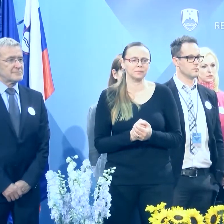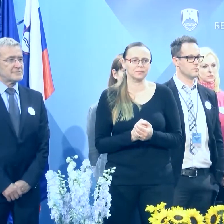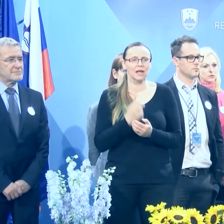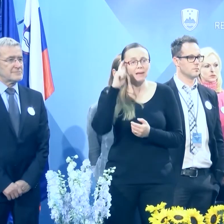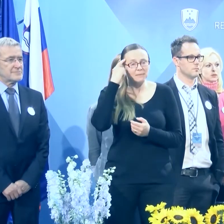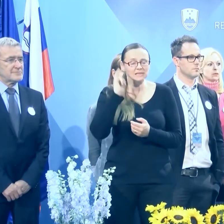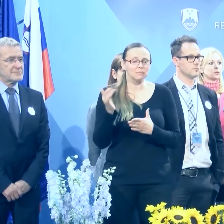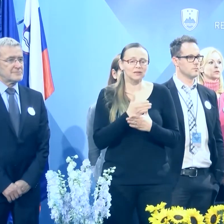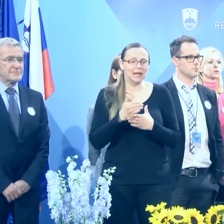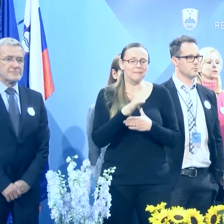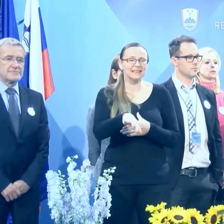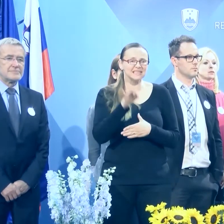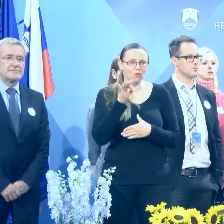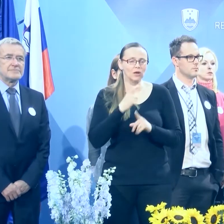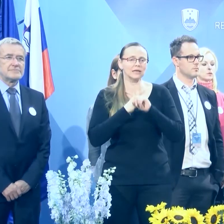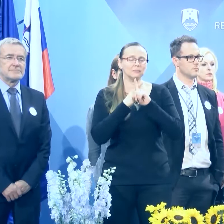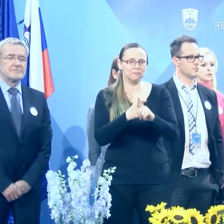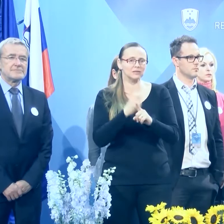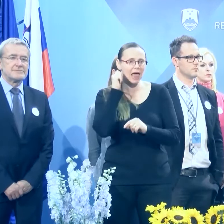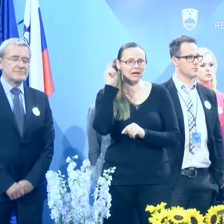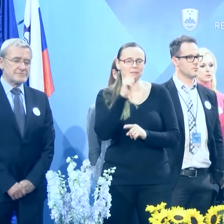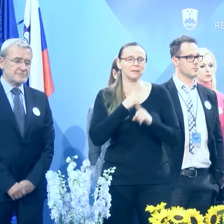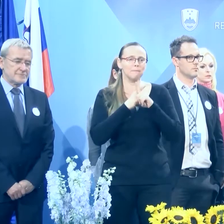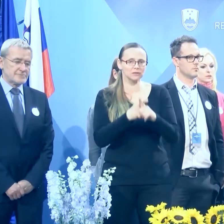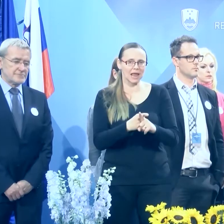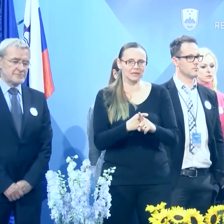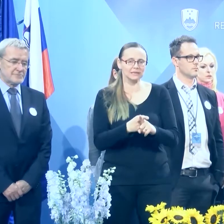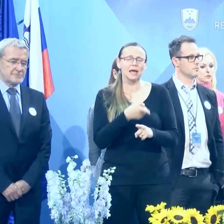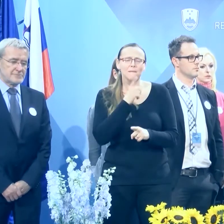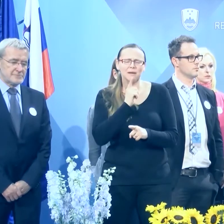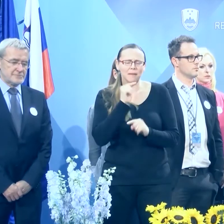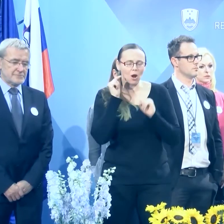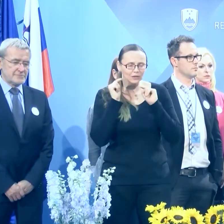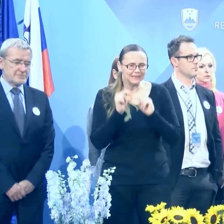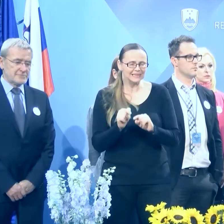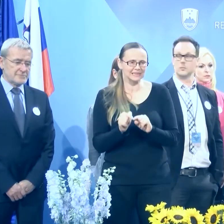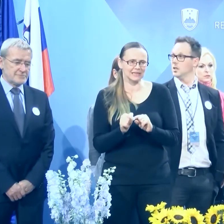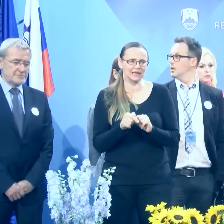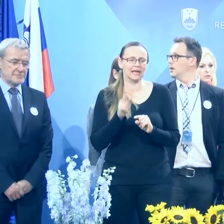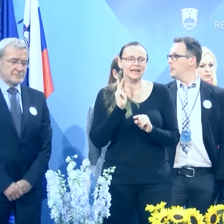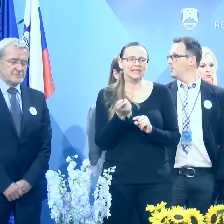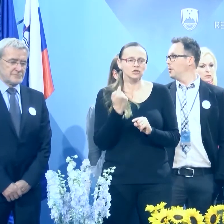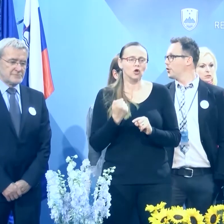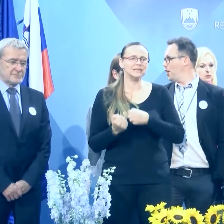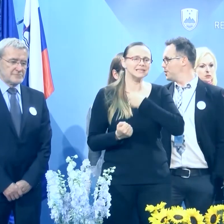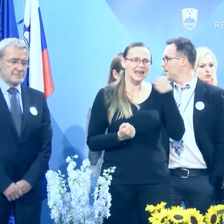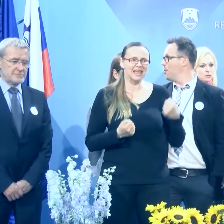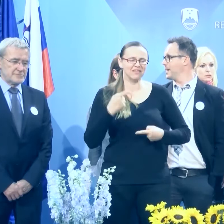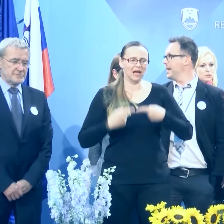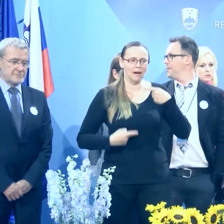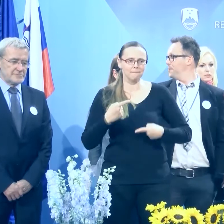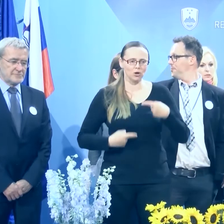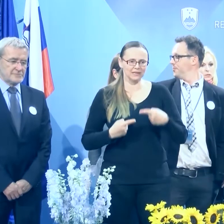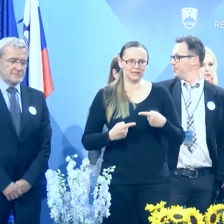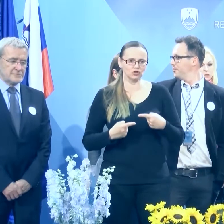med izvoljenimi poslankami in poslanci premalo tistih, ki so z levega političnega